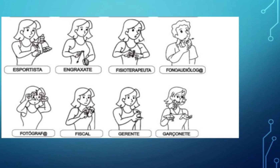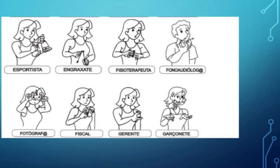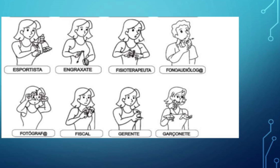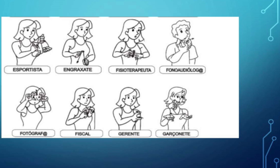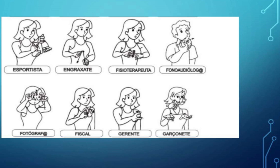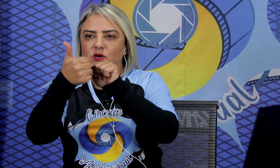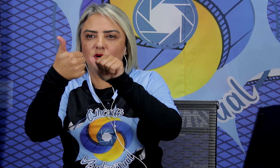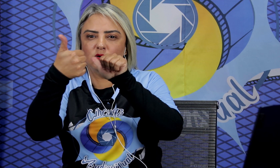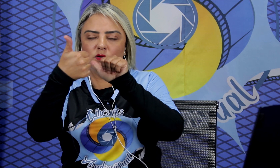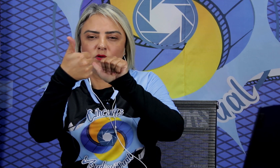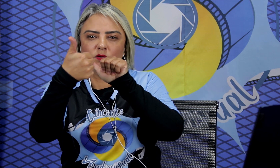Esportista, ó.